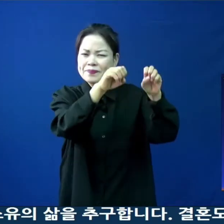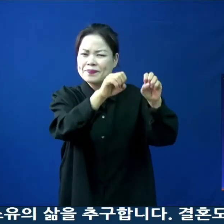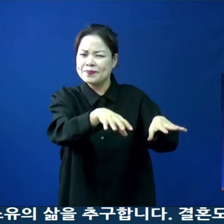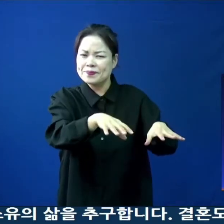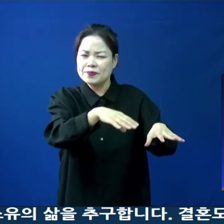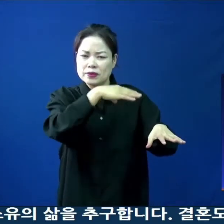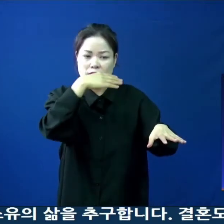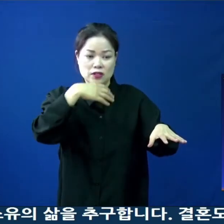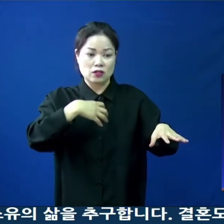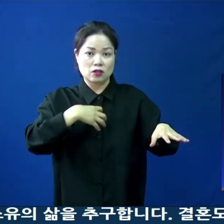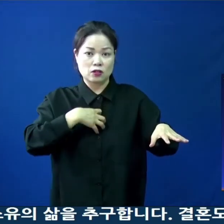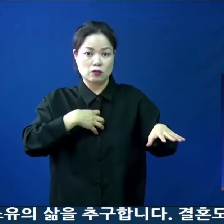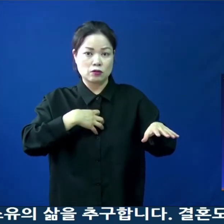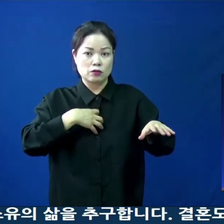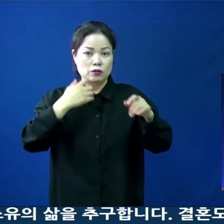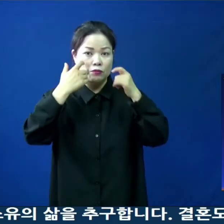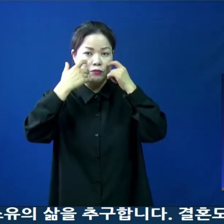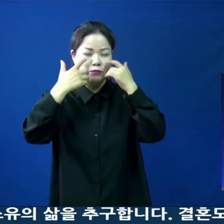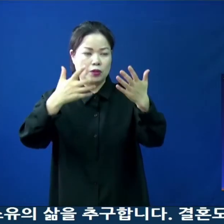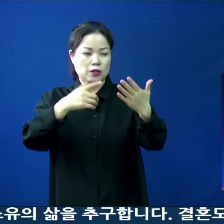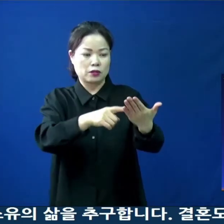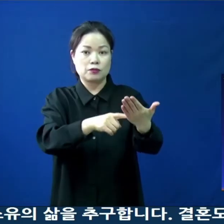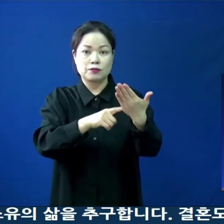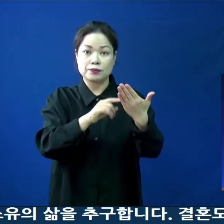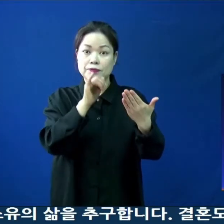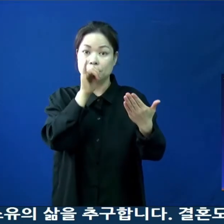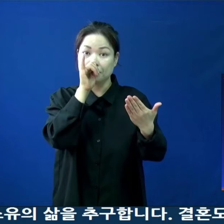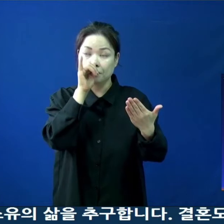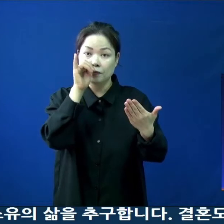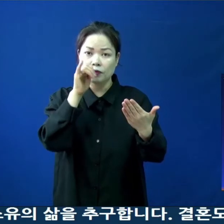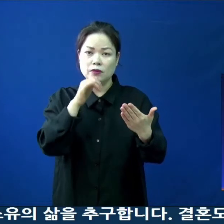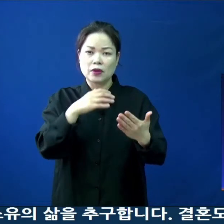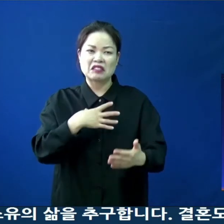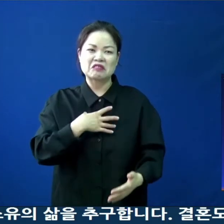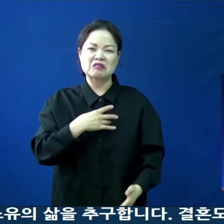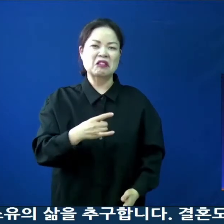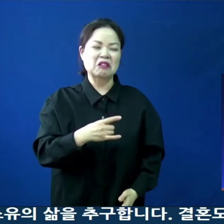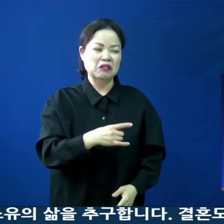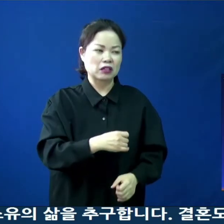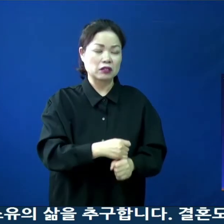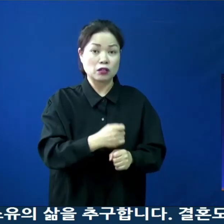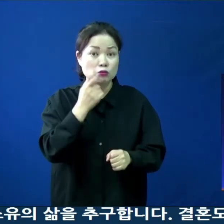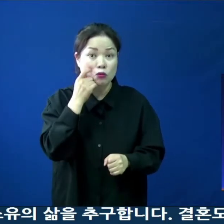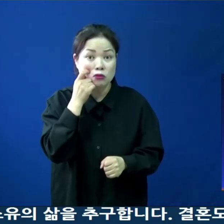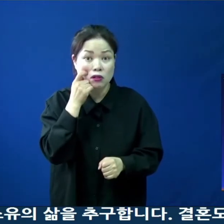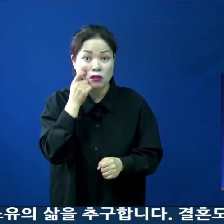경건이라고 분명하게 정의하고 있습니다. 하는 척만 하고 하지 못해요.